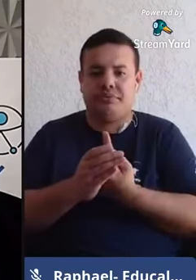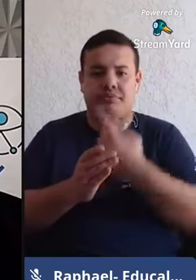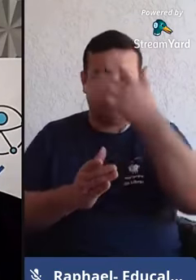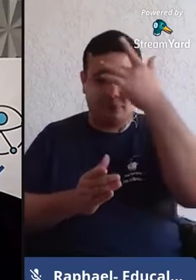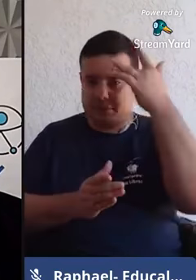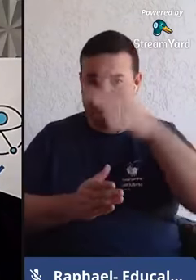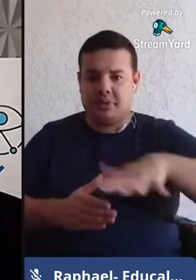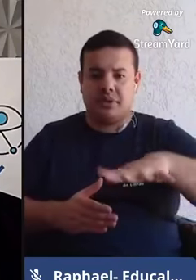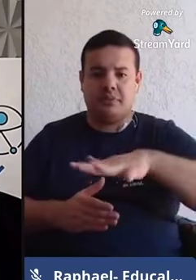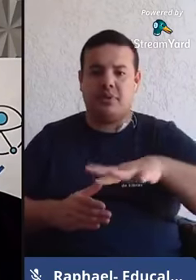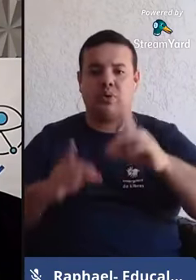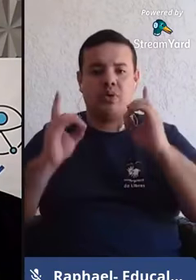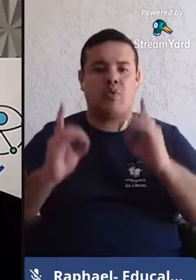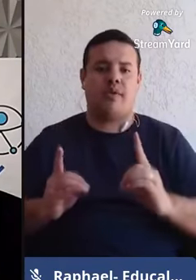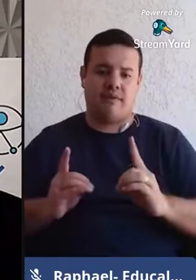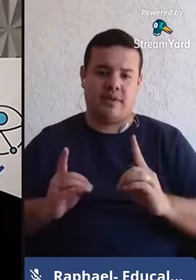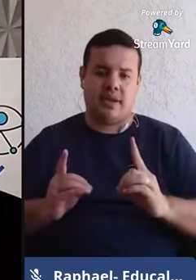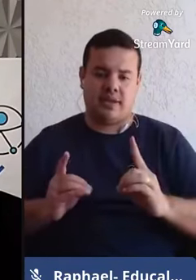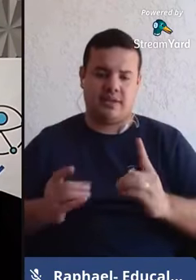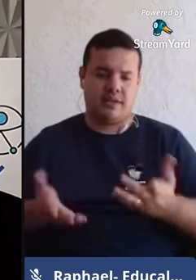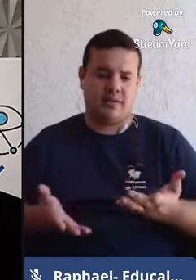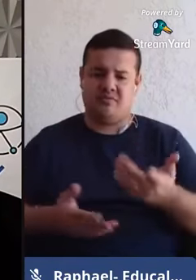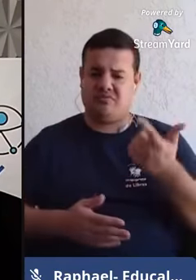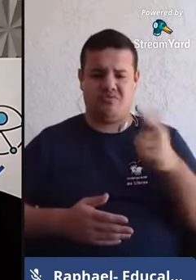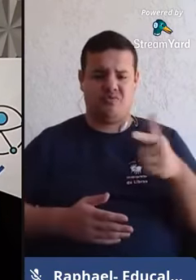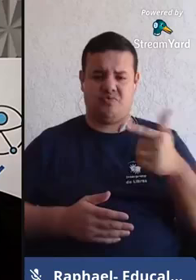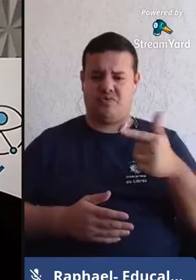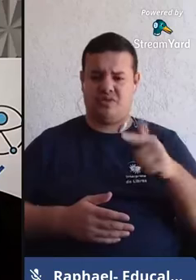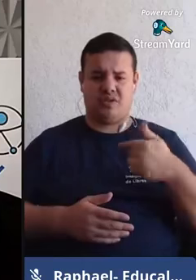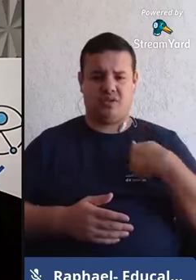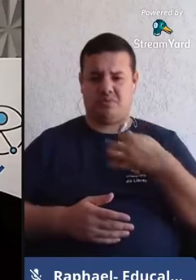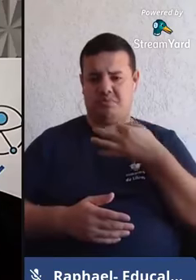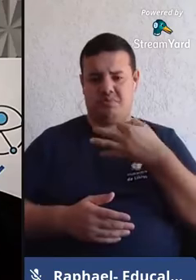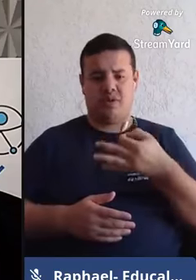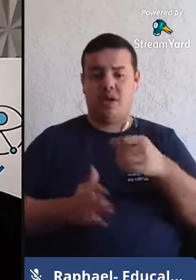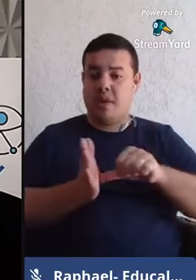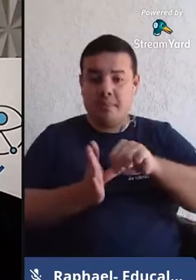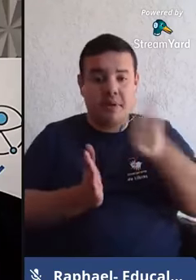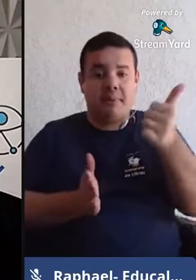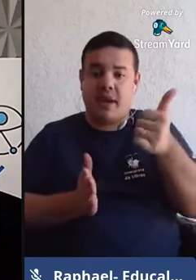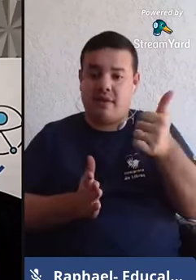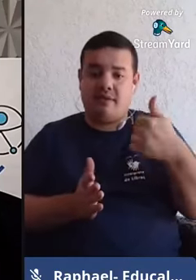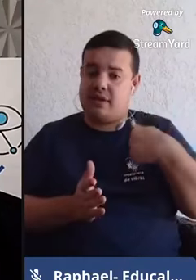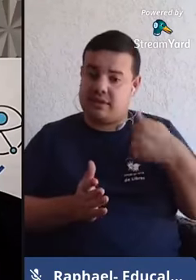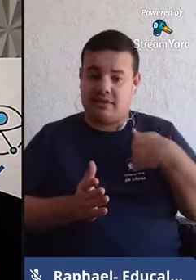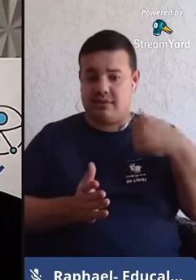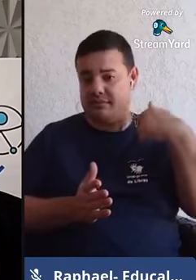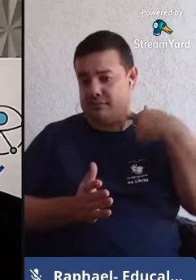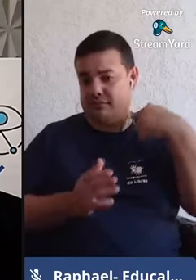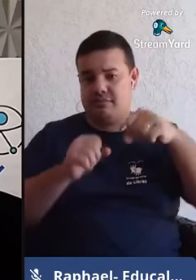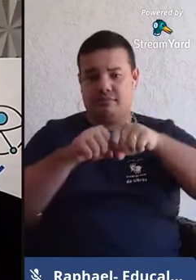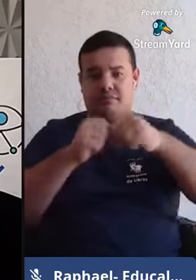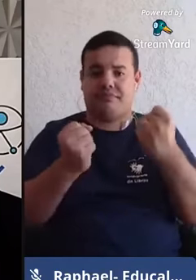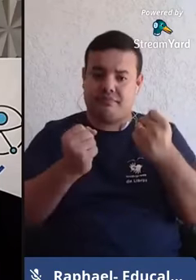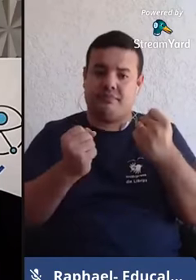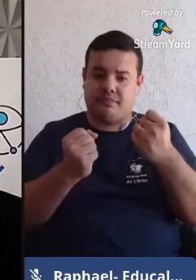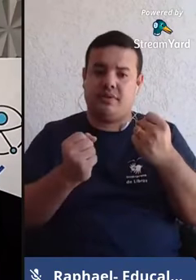com deficiência. Isso não existia para mim. O primeiro contato que eu tive foi depois de quebrar o pescoço. Falei, ixi,